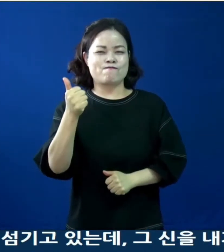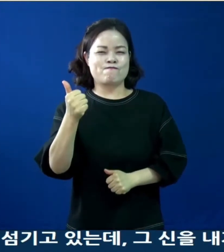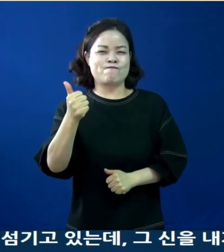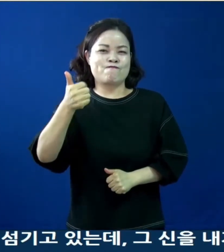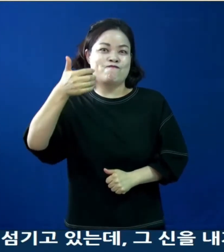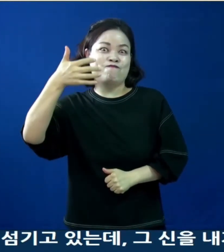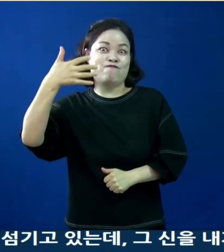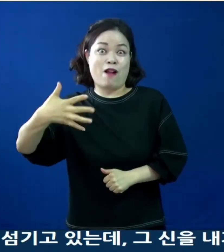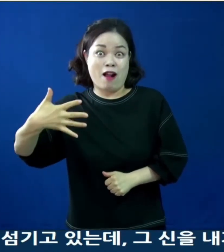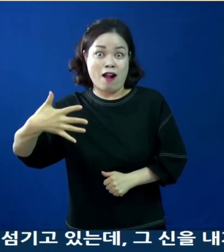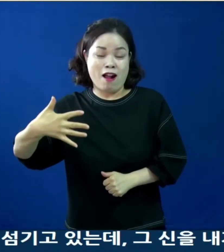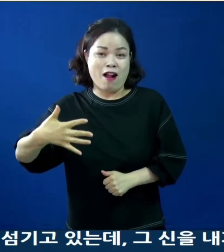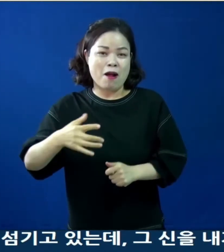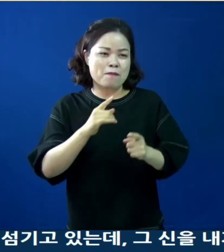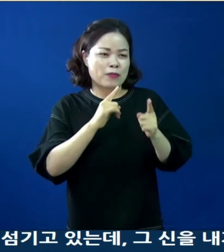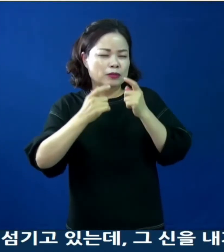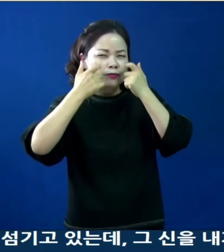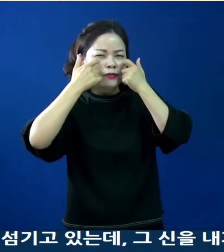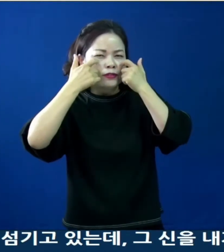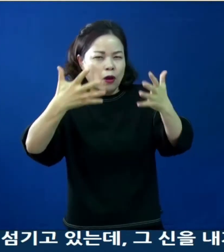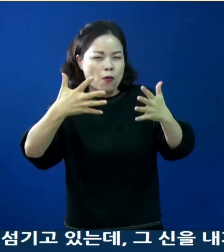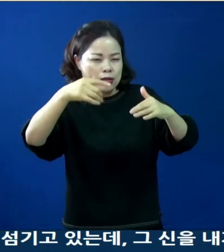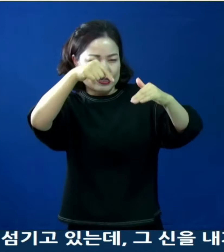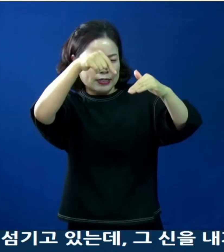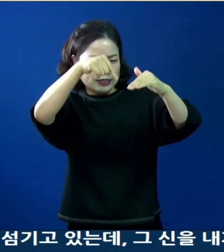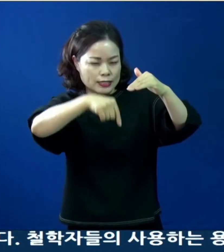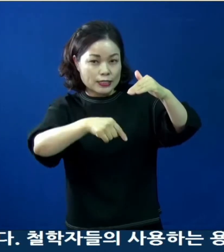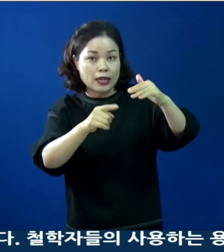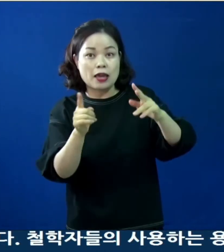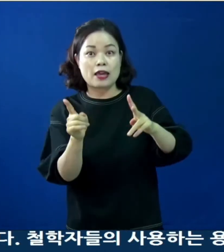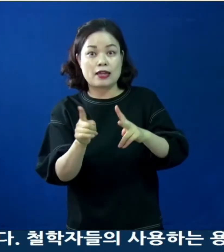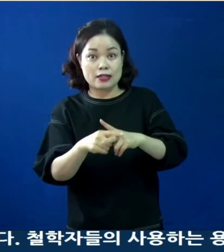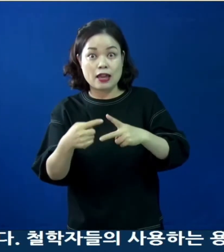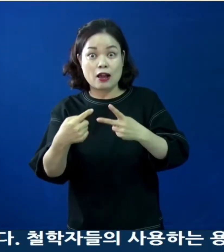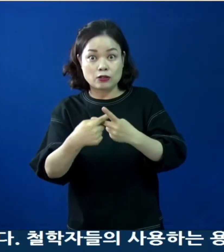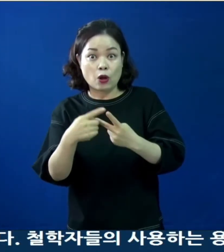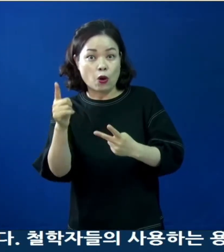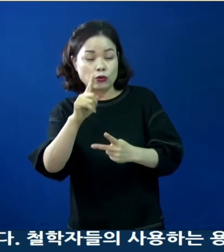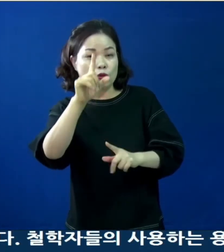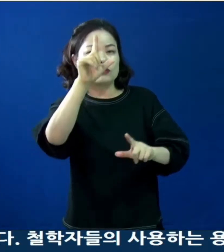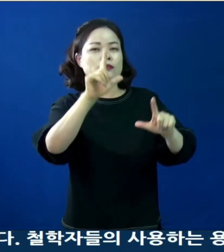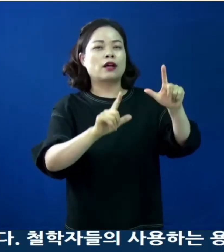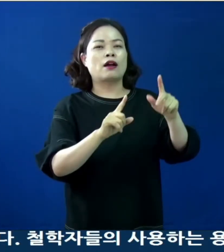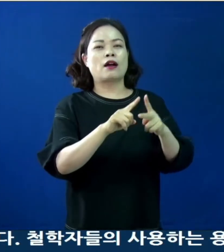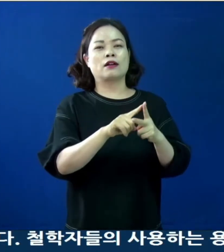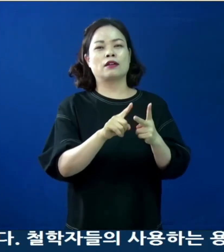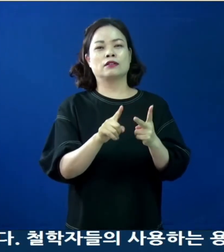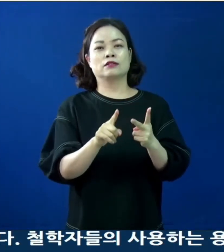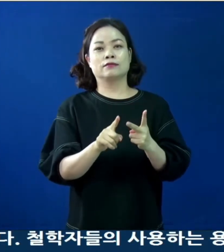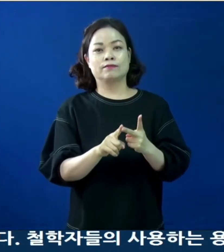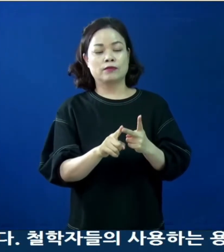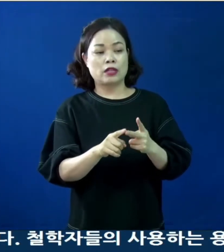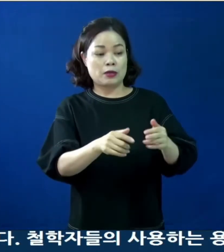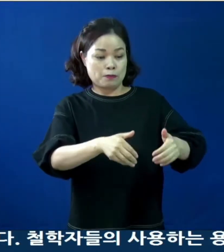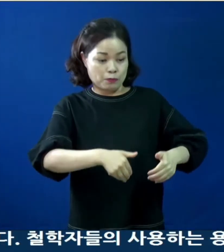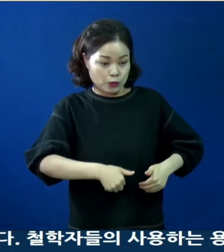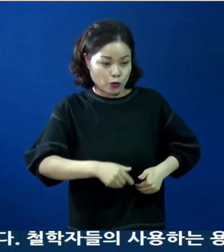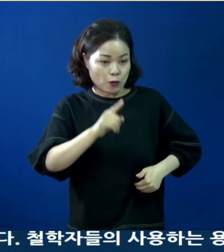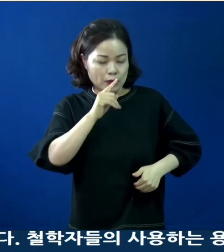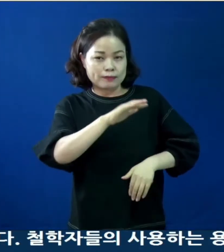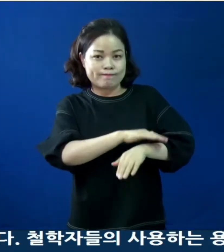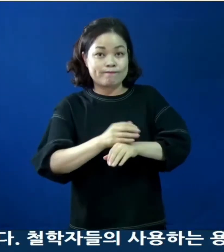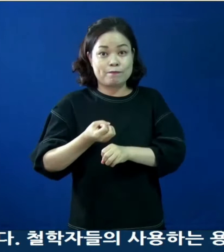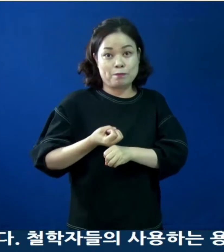없습니다. 말씀을 정확하고 깊게 이해하고 있으니까 어떤 상황에서도 그들에게 필요한 말씀을